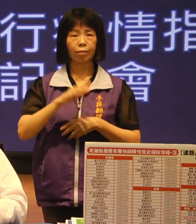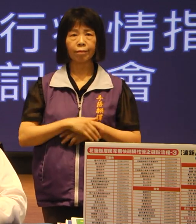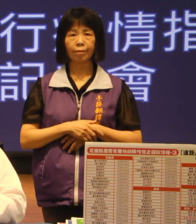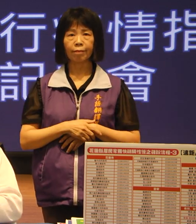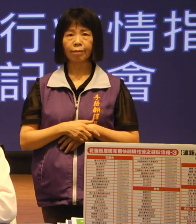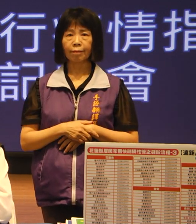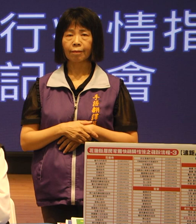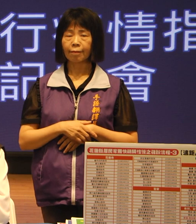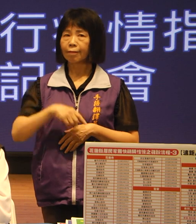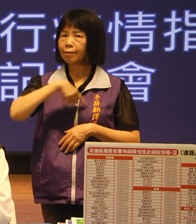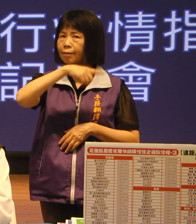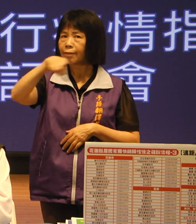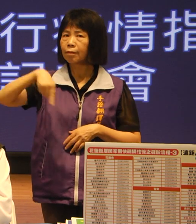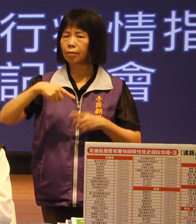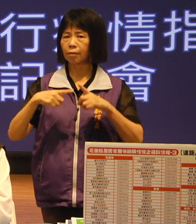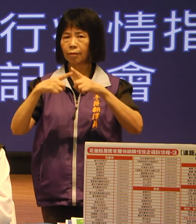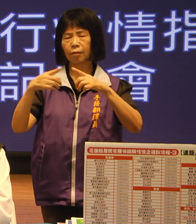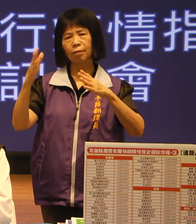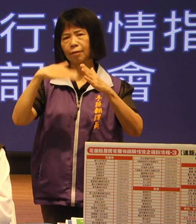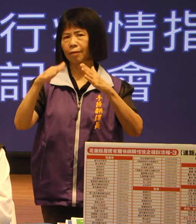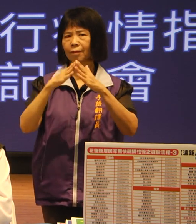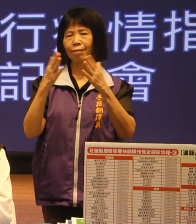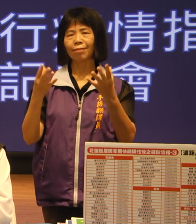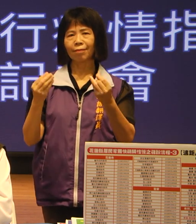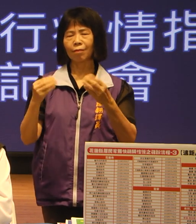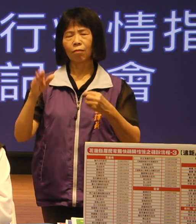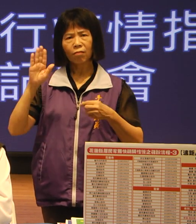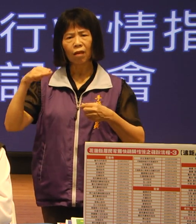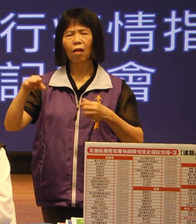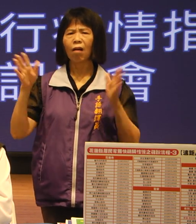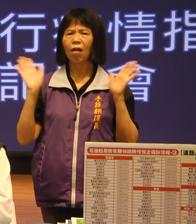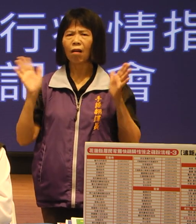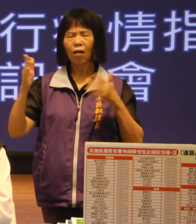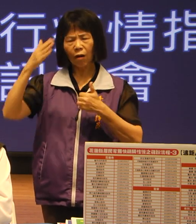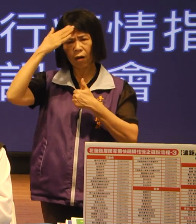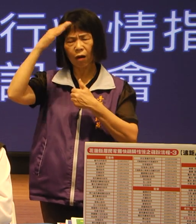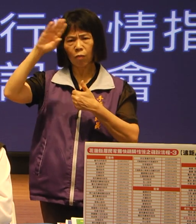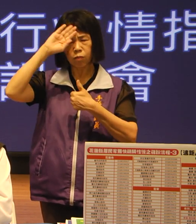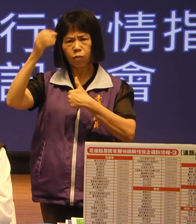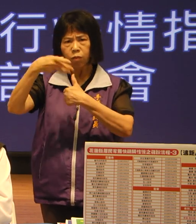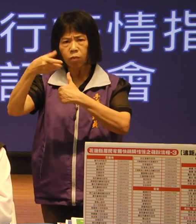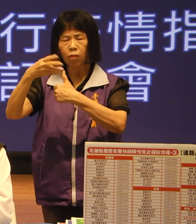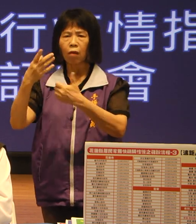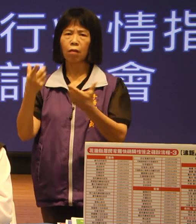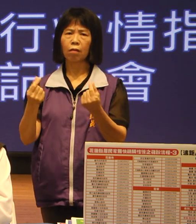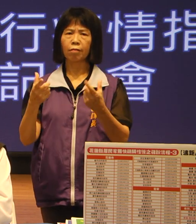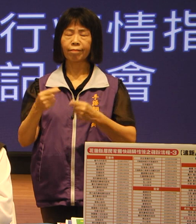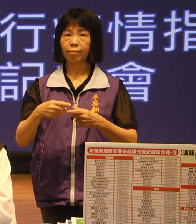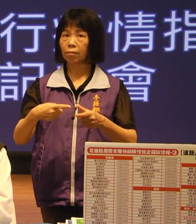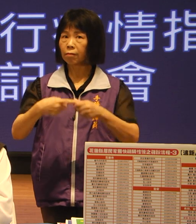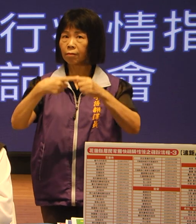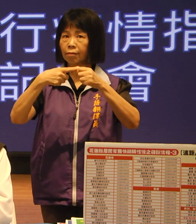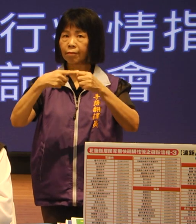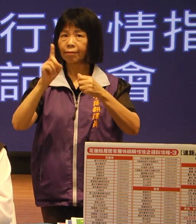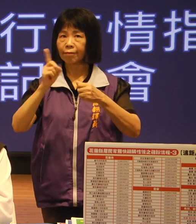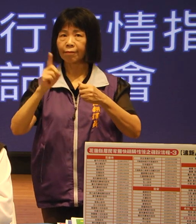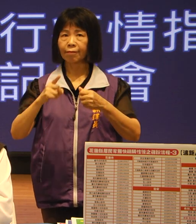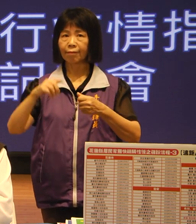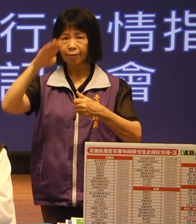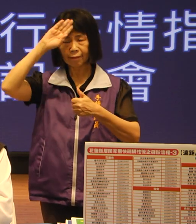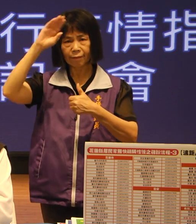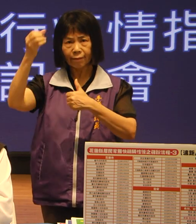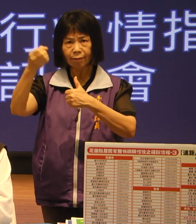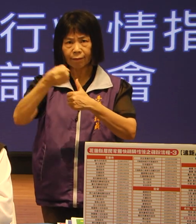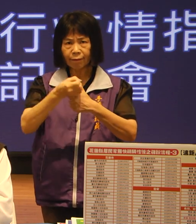个大家都没有到校，但是依旧是确诊的，所以我想在这里啊，第一个，这个疫情